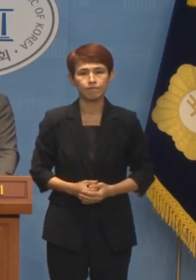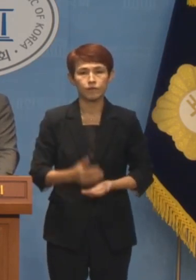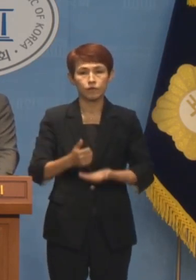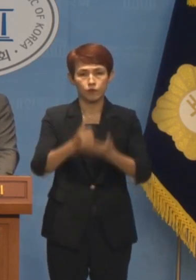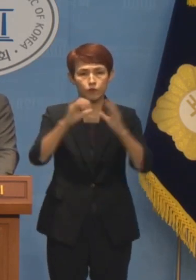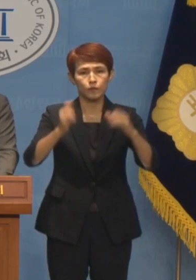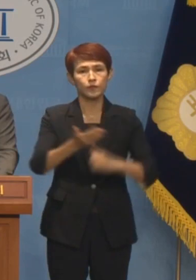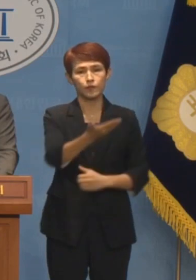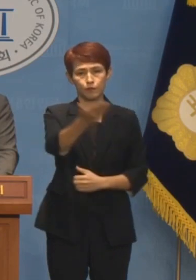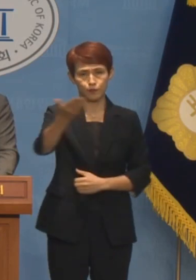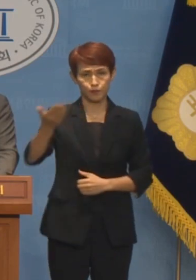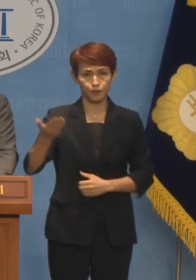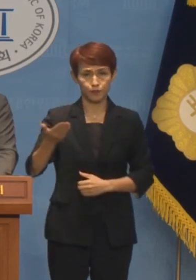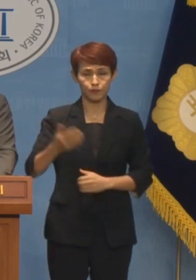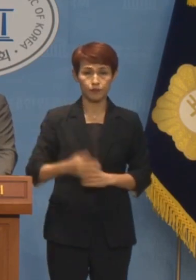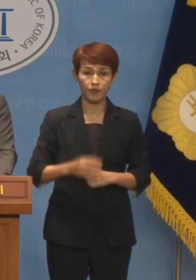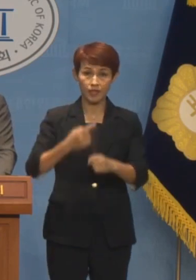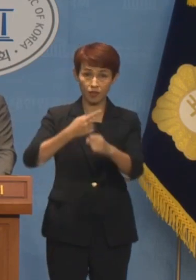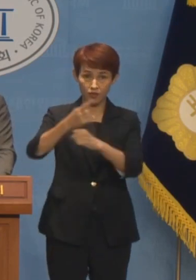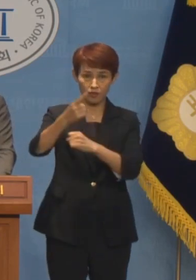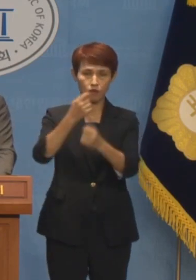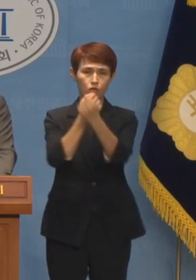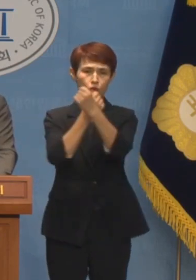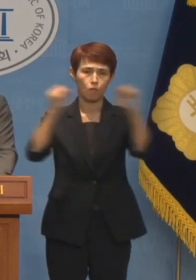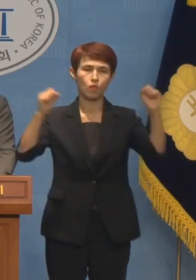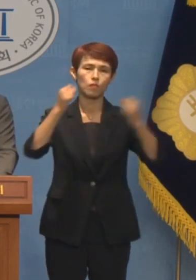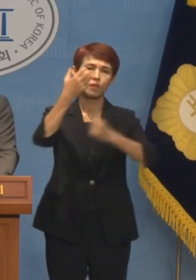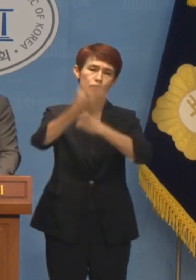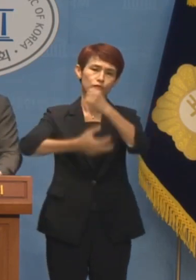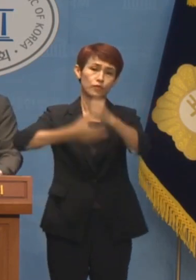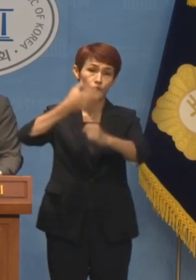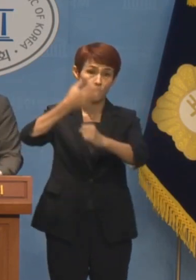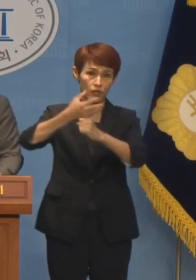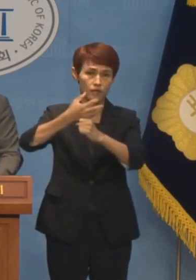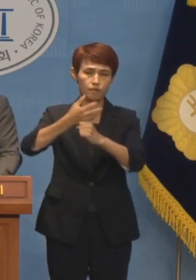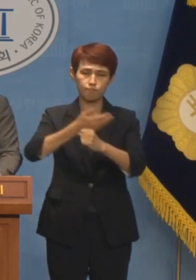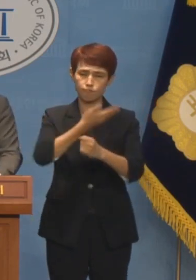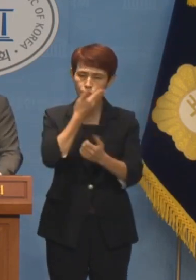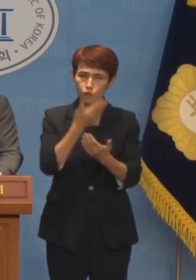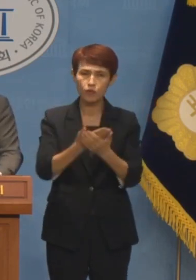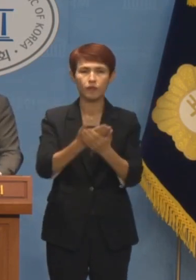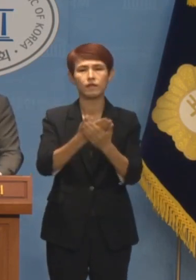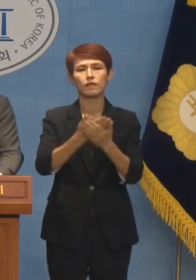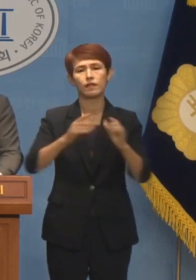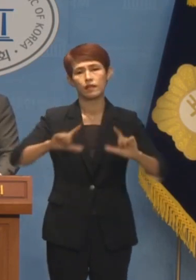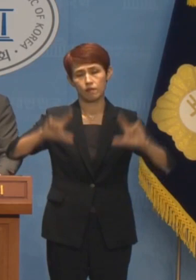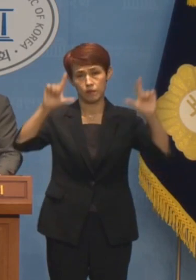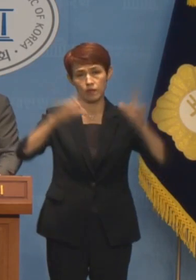국민 여러분, 내년은 광복 80주년이 되는 뜻깊은 해입니다.